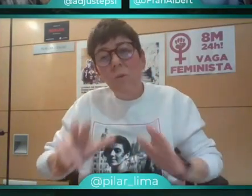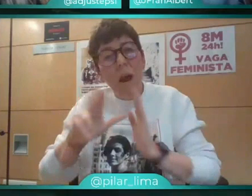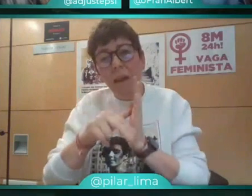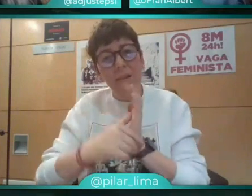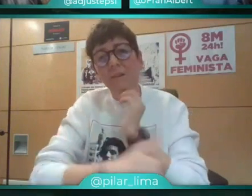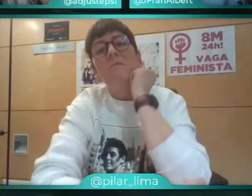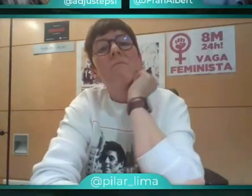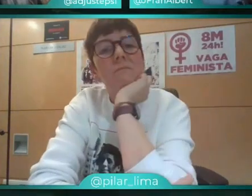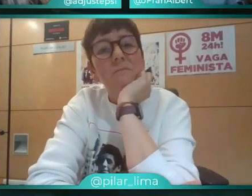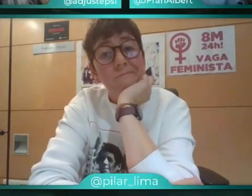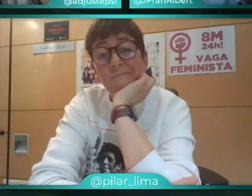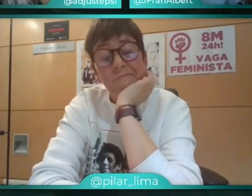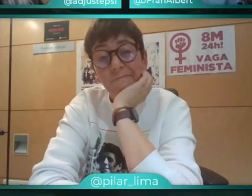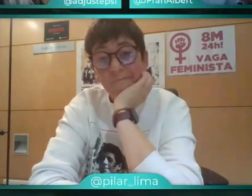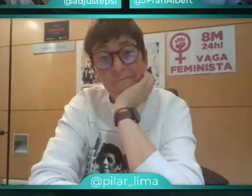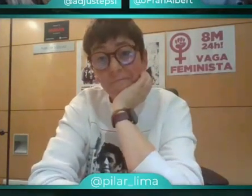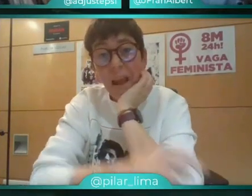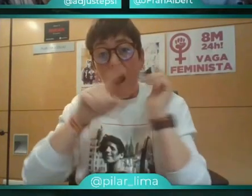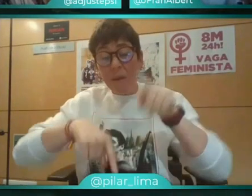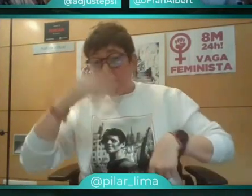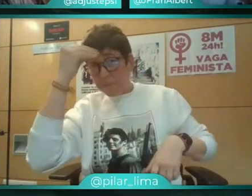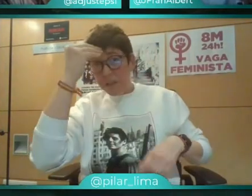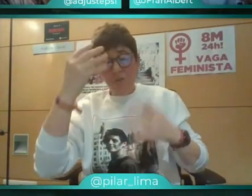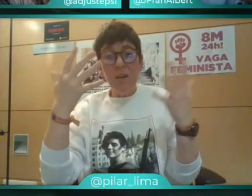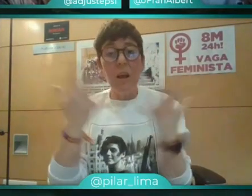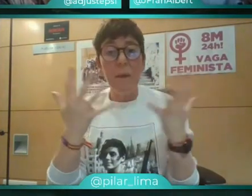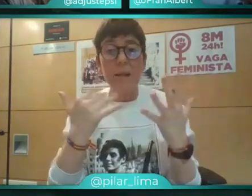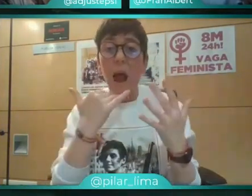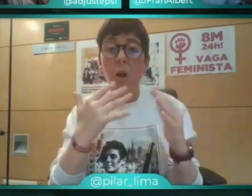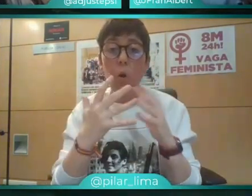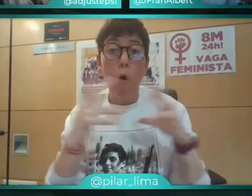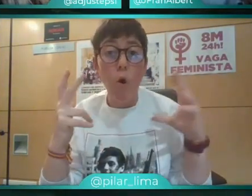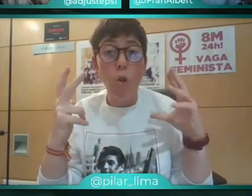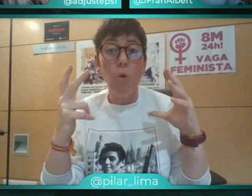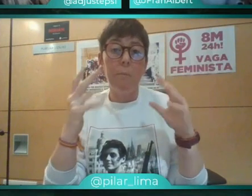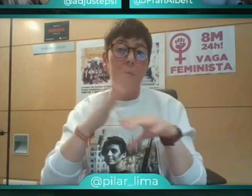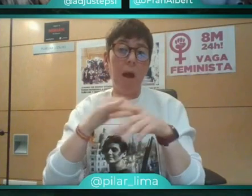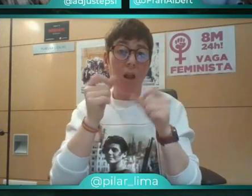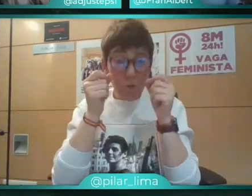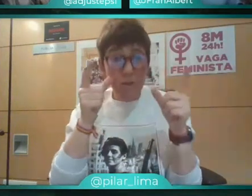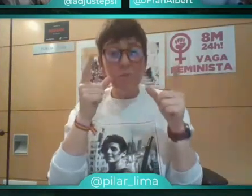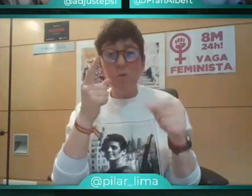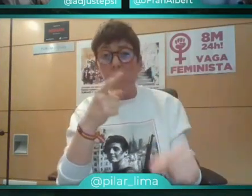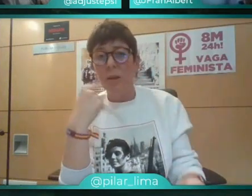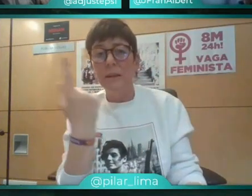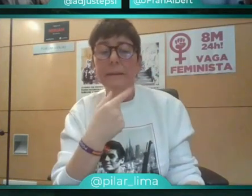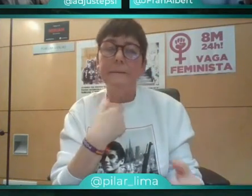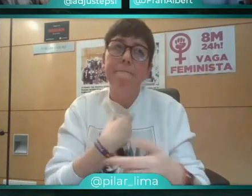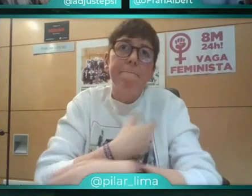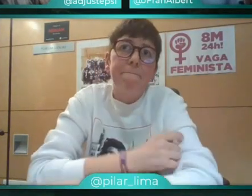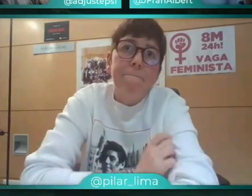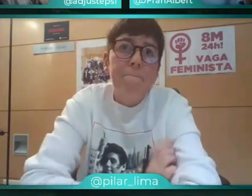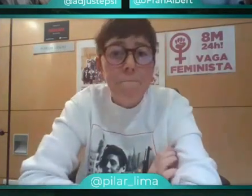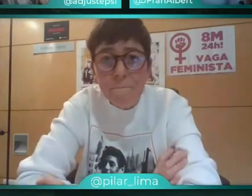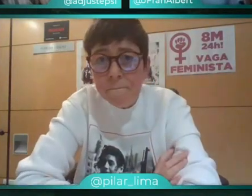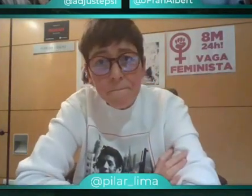blanqueando a la ultraderecha llega tarde efectivamente sí sí a veces yo pienso que si pasara algo gordo debe